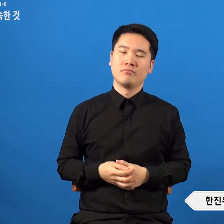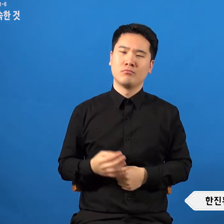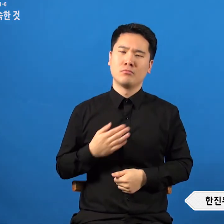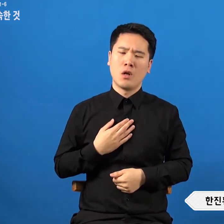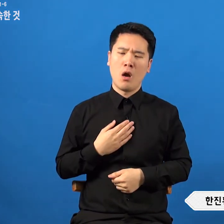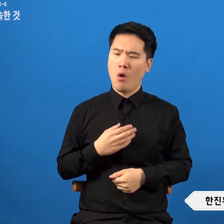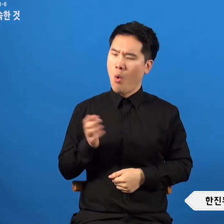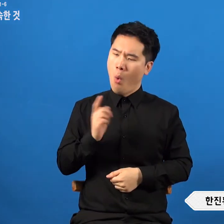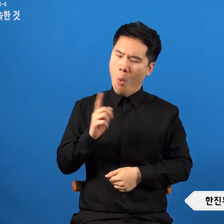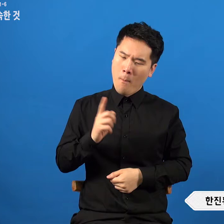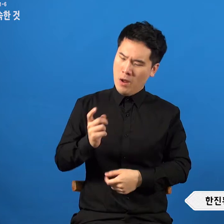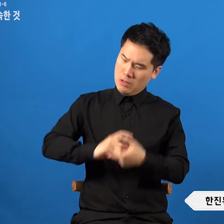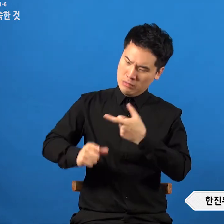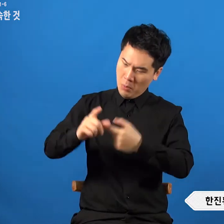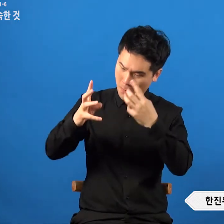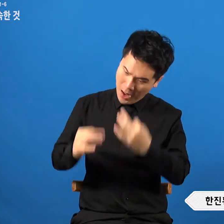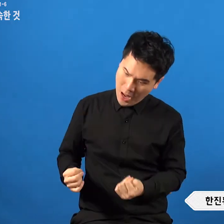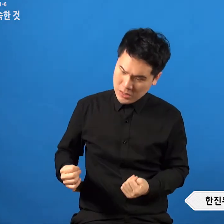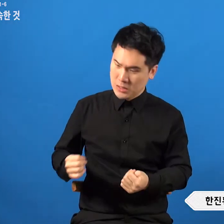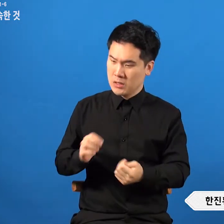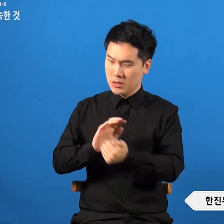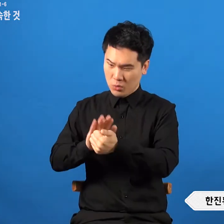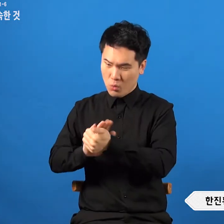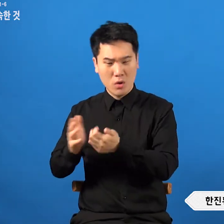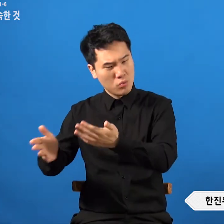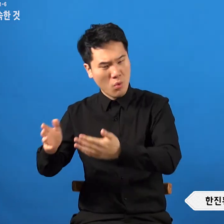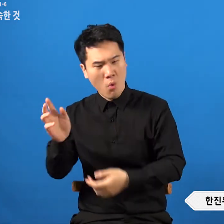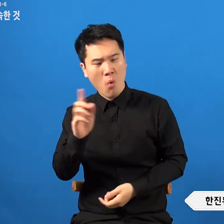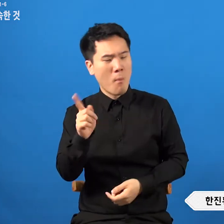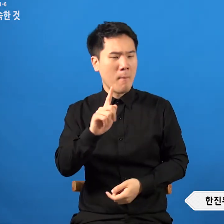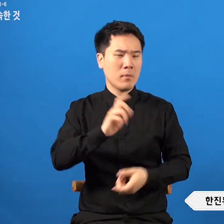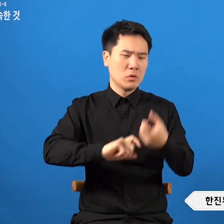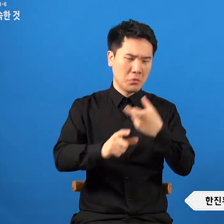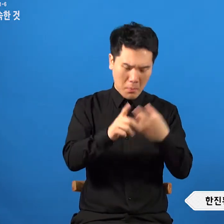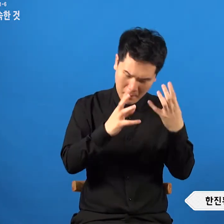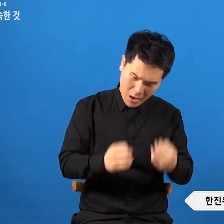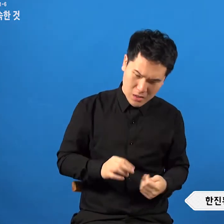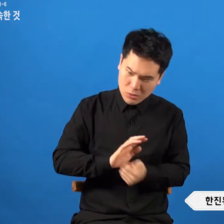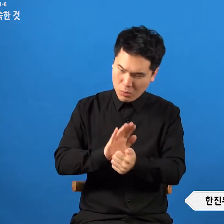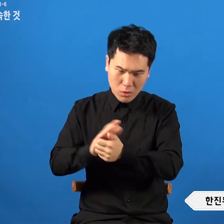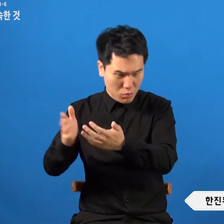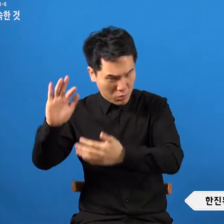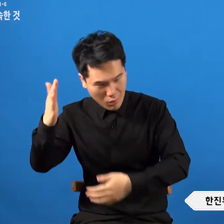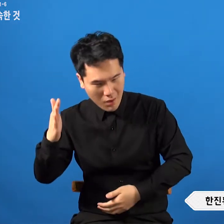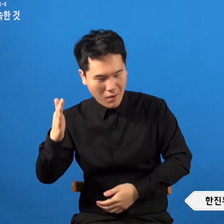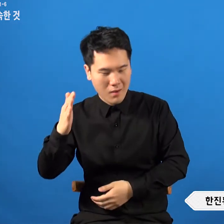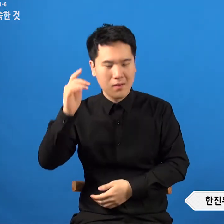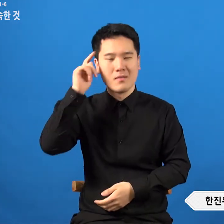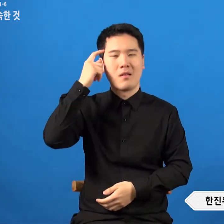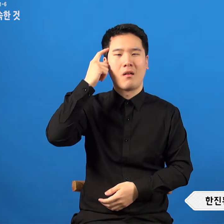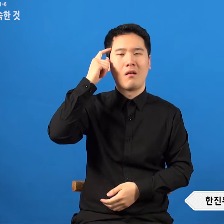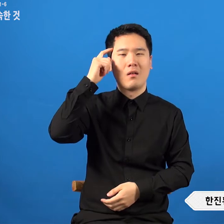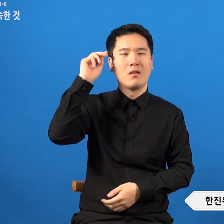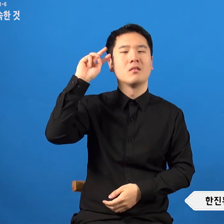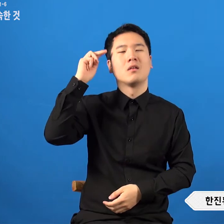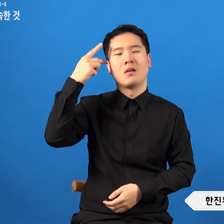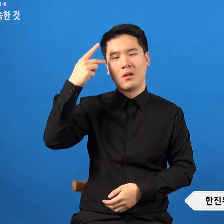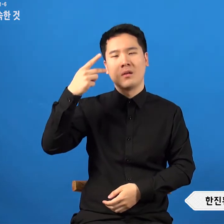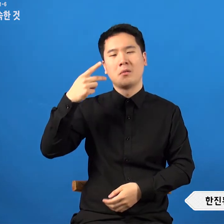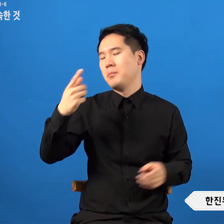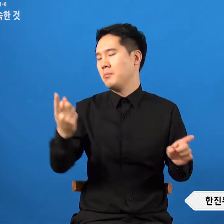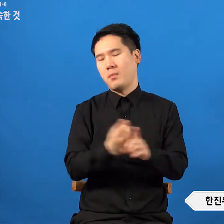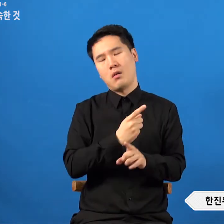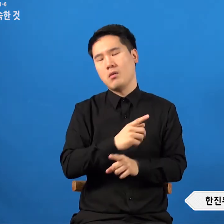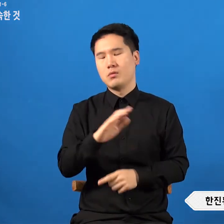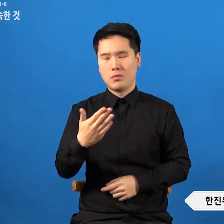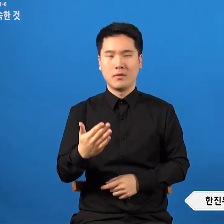생각하니까 어디까지 해드려야 되나, 어디까지 해야 되나, 자꾸 이제 그렇게 되는 것이죠. 생각을 근본적으로